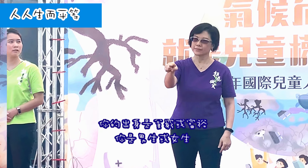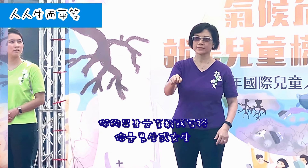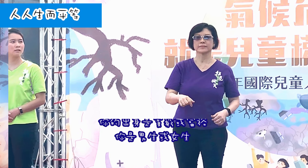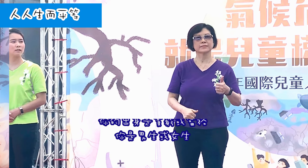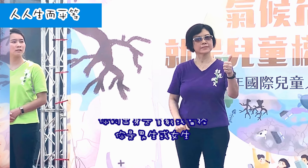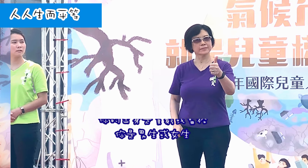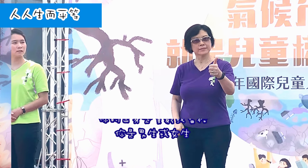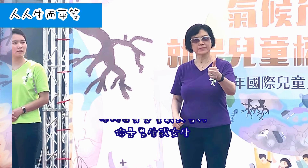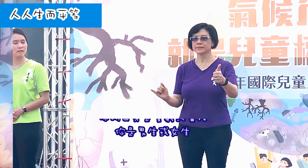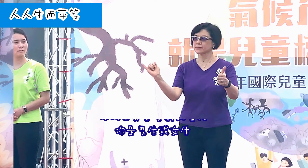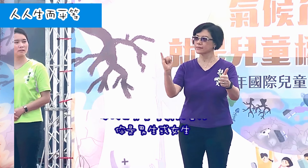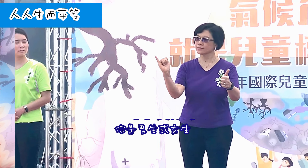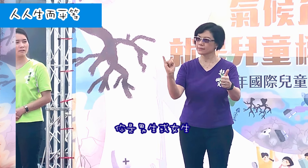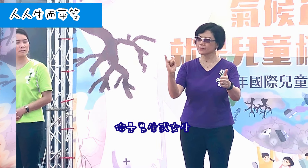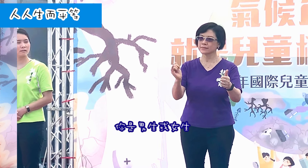你是男生或女生，